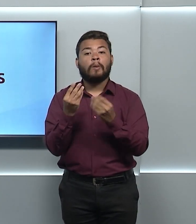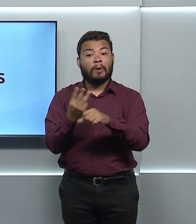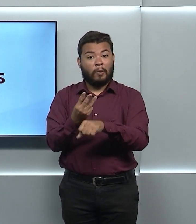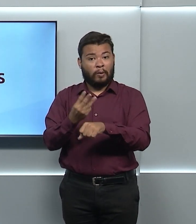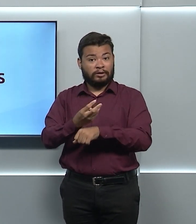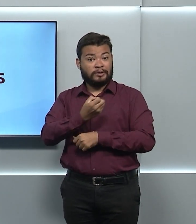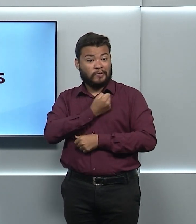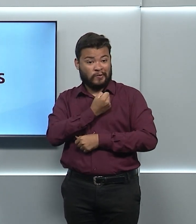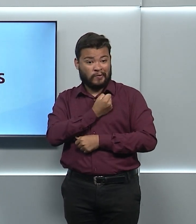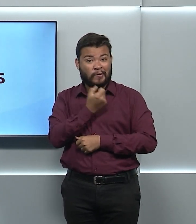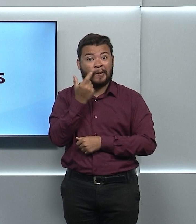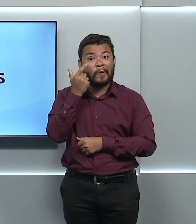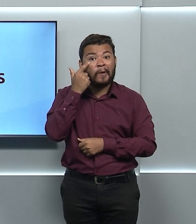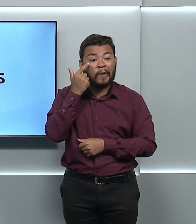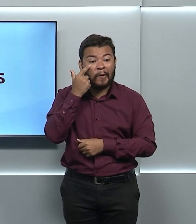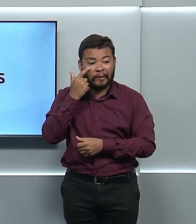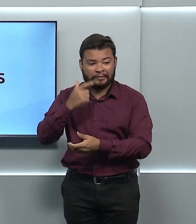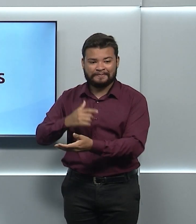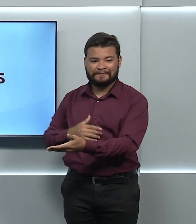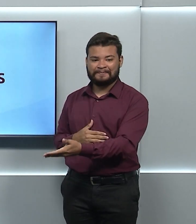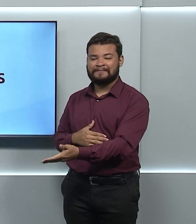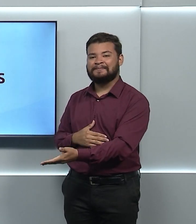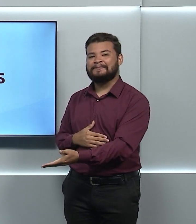que vai aparecer aqui na sua tela,